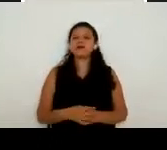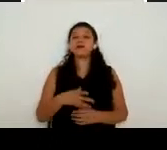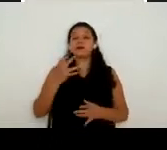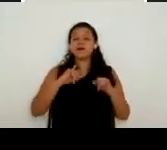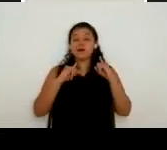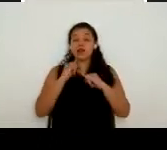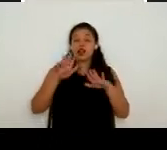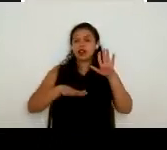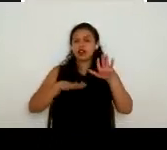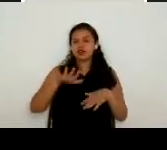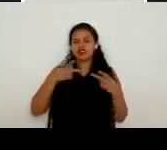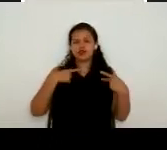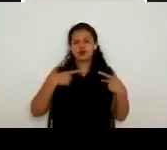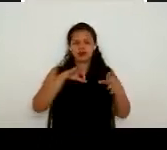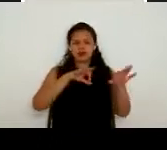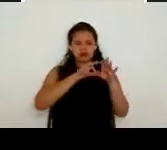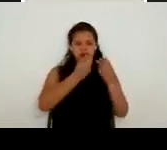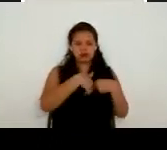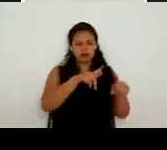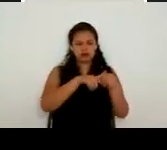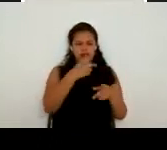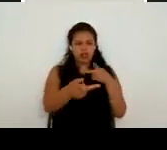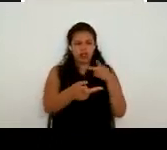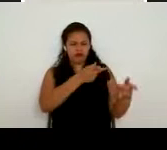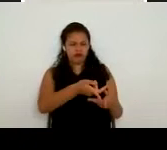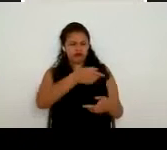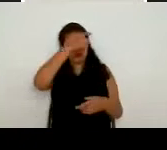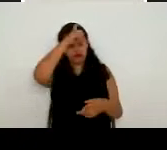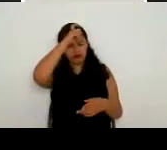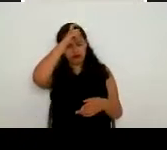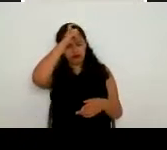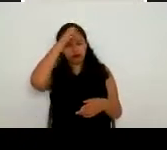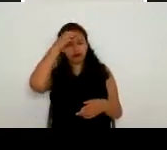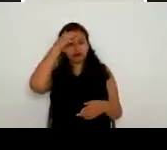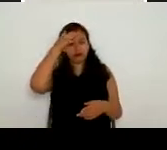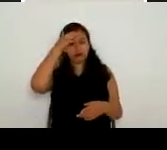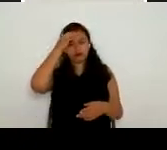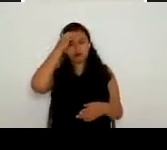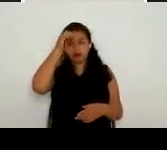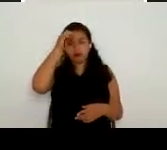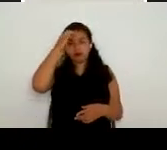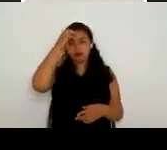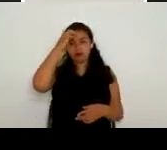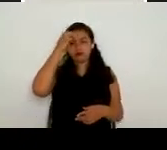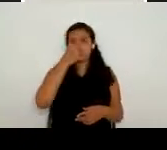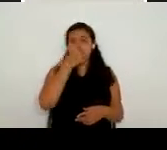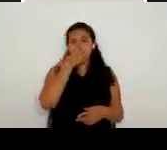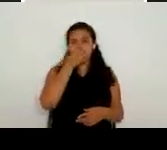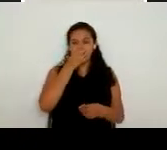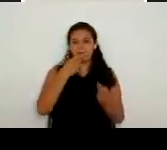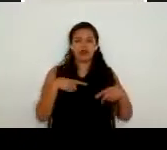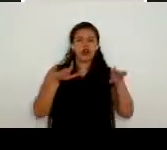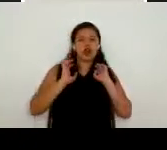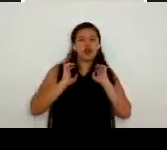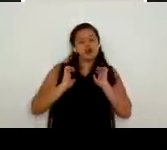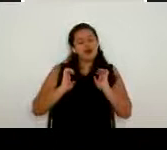cuestionaba mucho a los trabajadores sociales porque decían que bueno pues también personas que iban muy bien elegantes y que